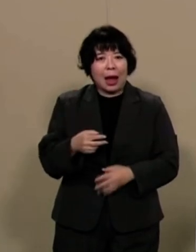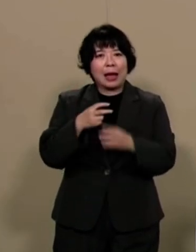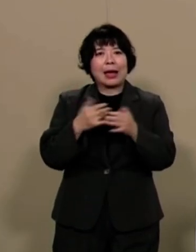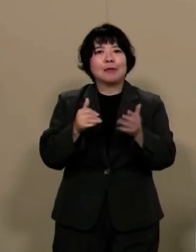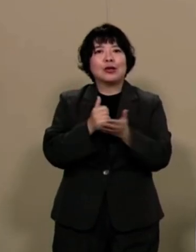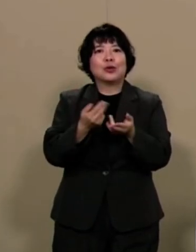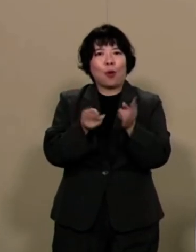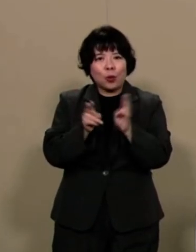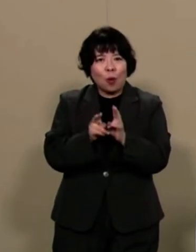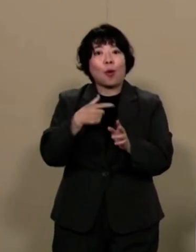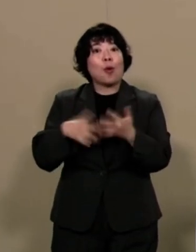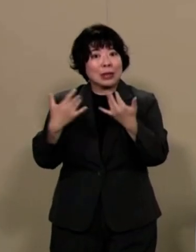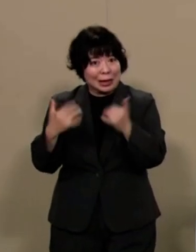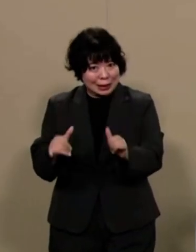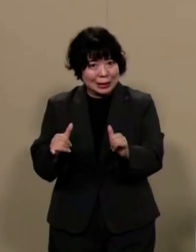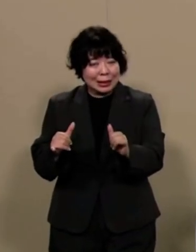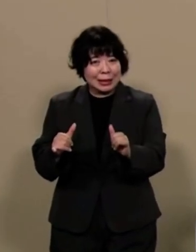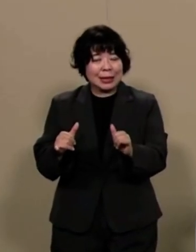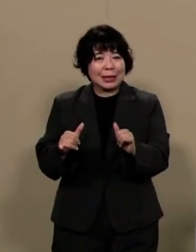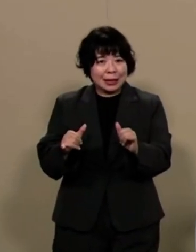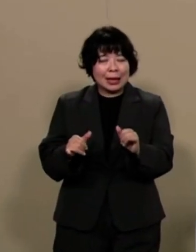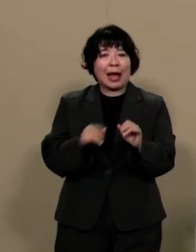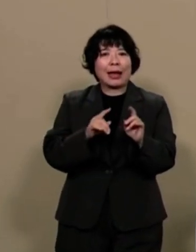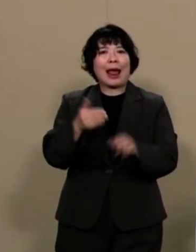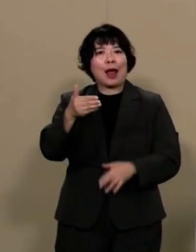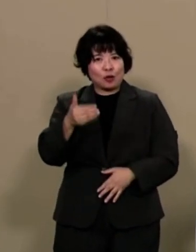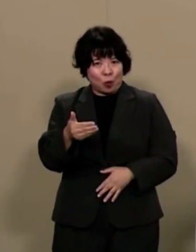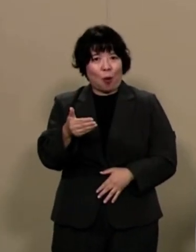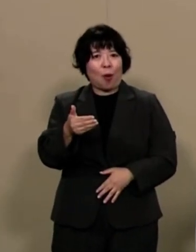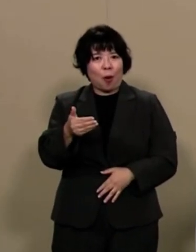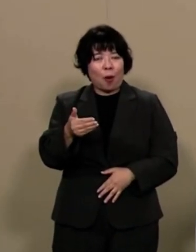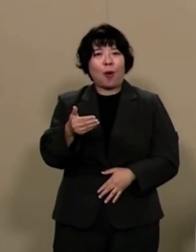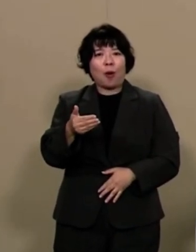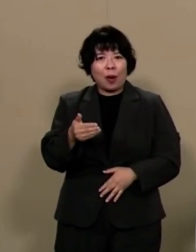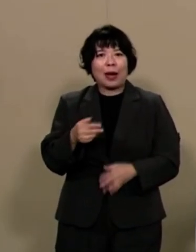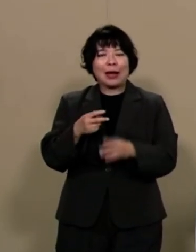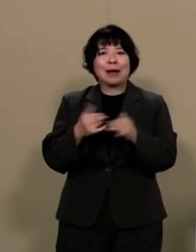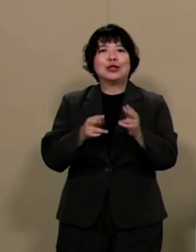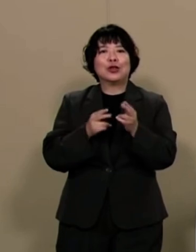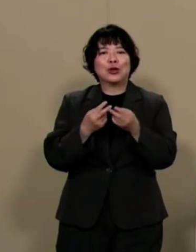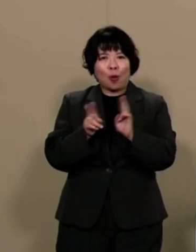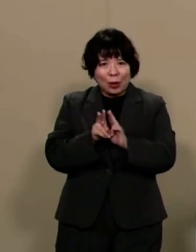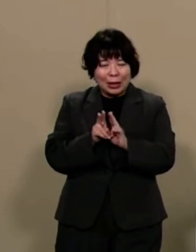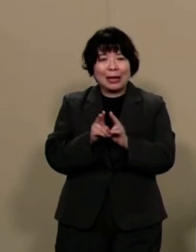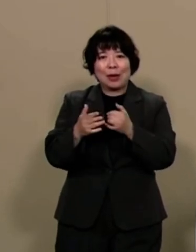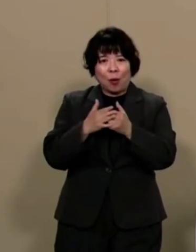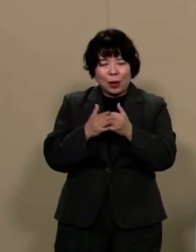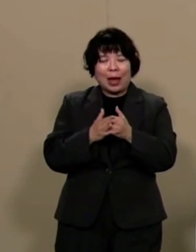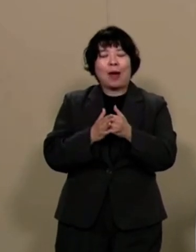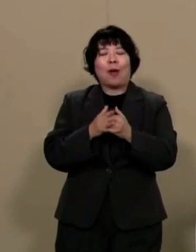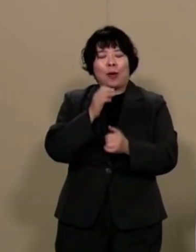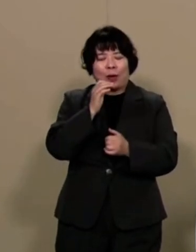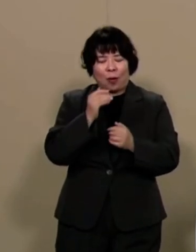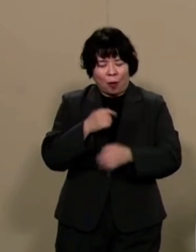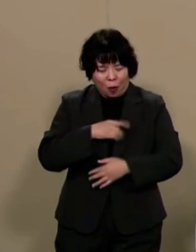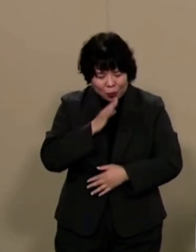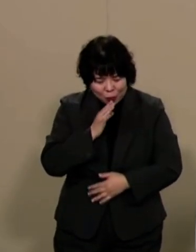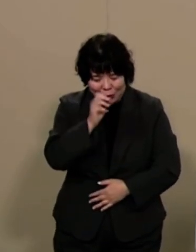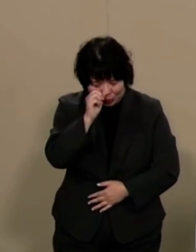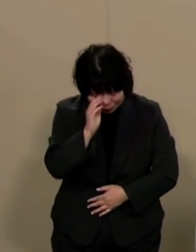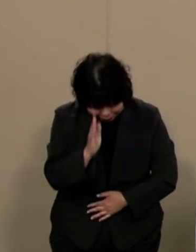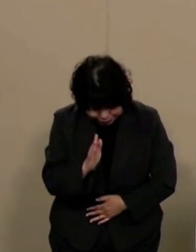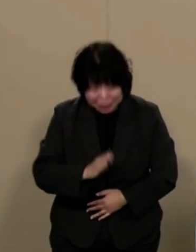の公認校舎へ比例区においても立憲民主党へとご支援をたまりますように心から心からお